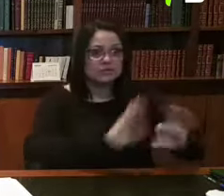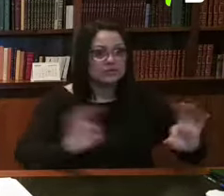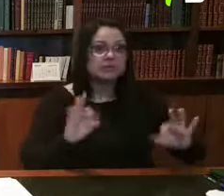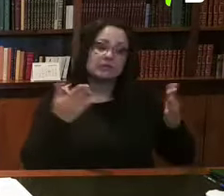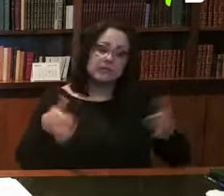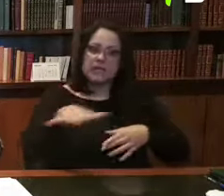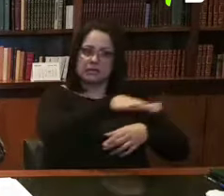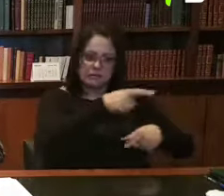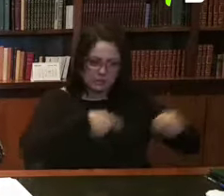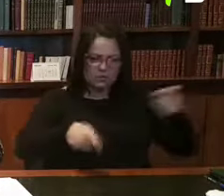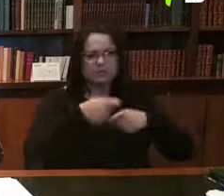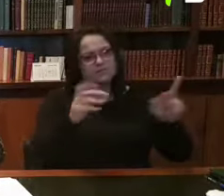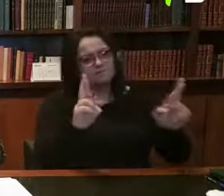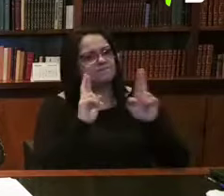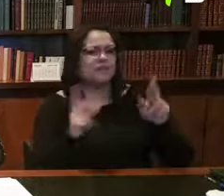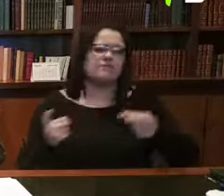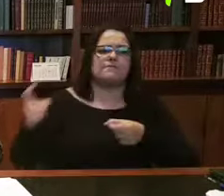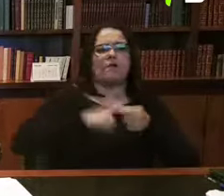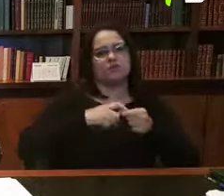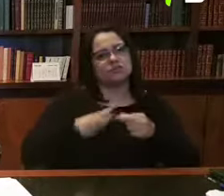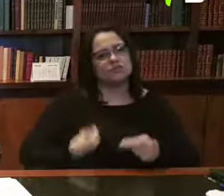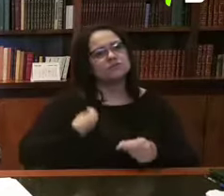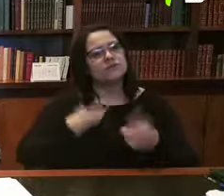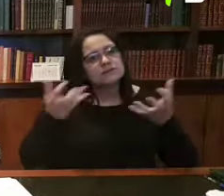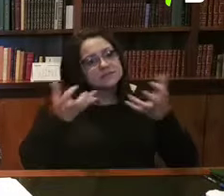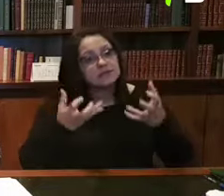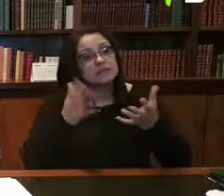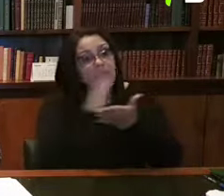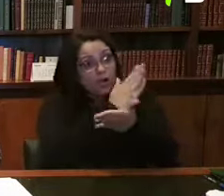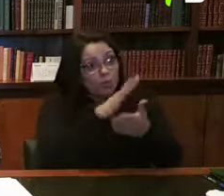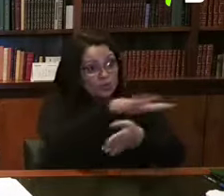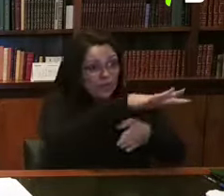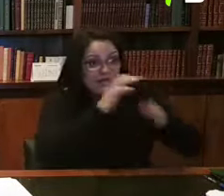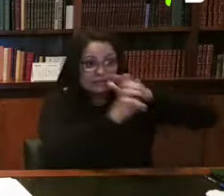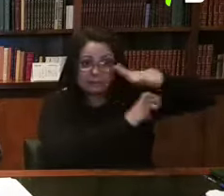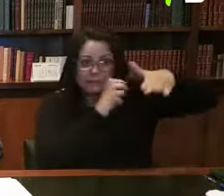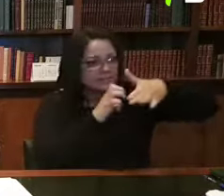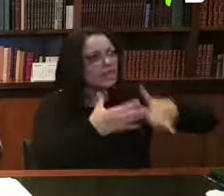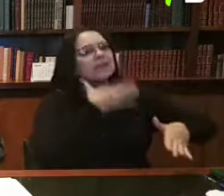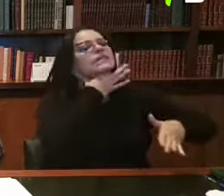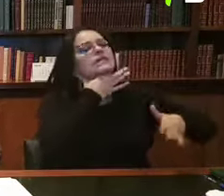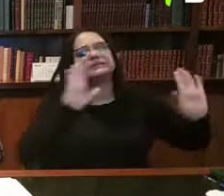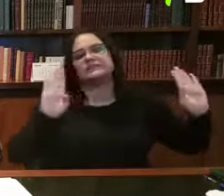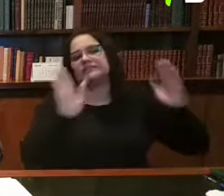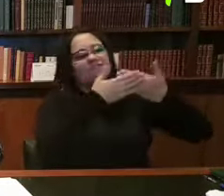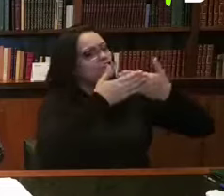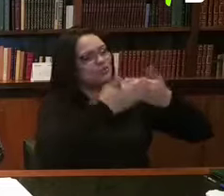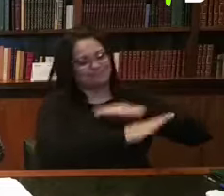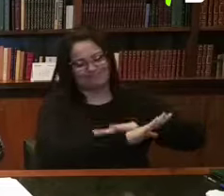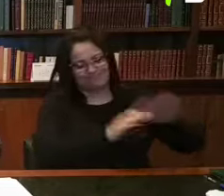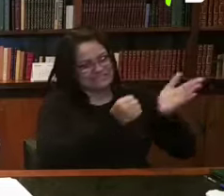economia espera que volte a funcionar tem coisa que vai demorar tem algumas empresas que for que falido quebrou de vez